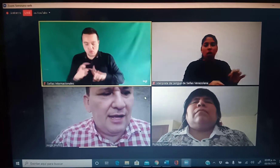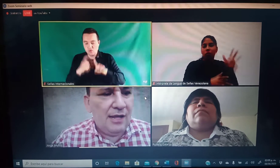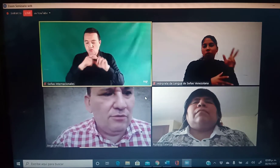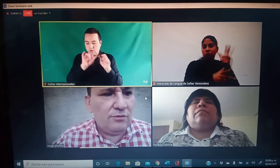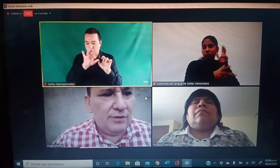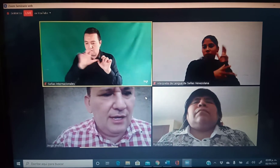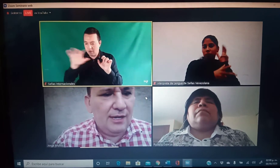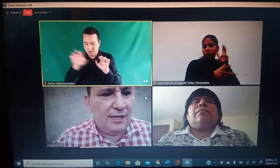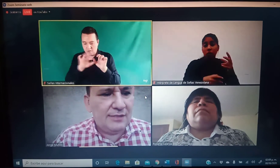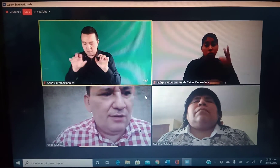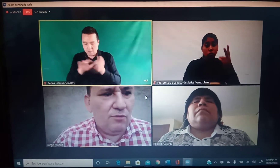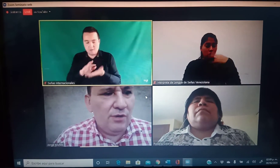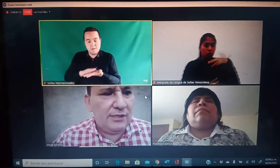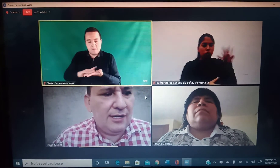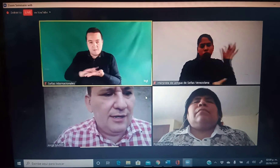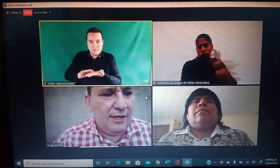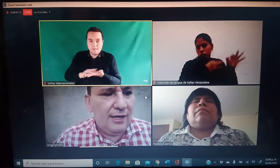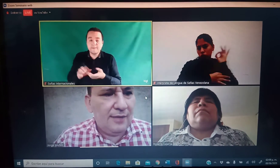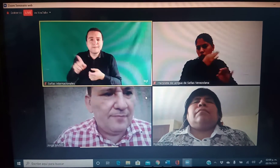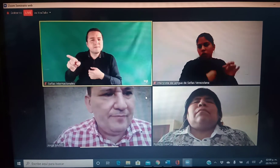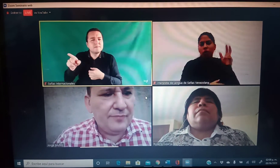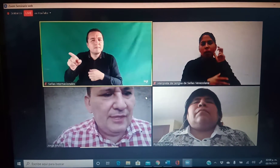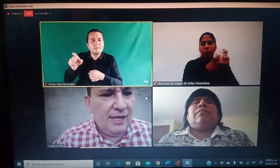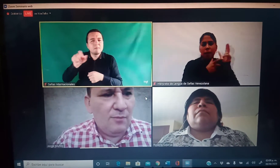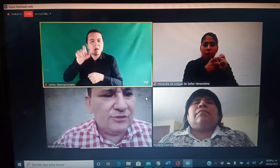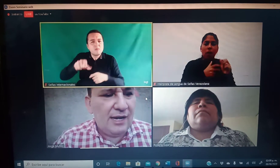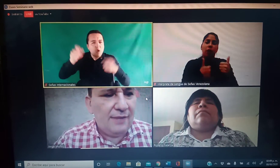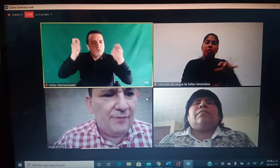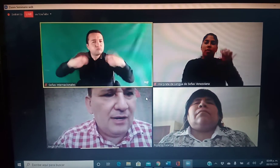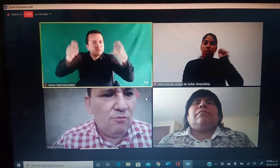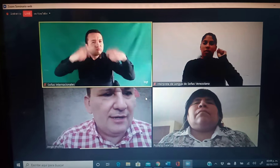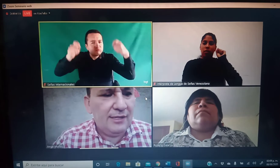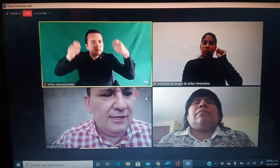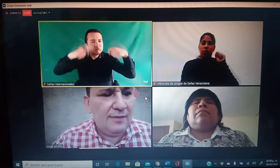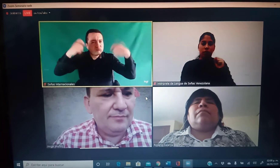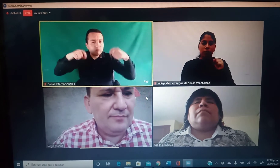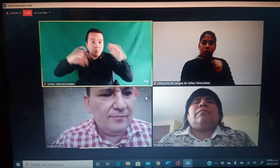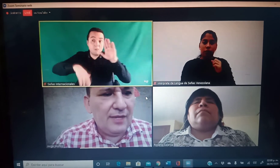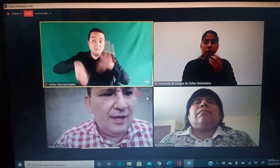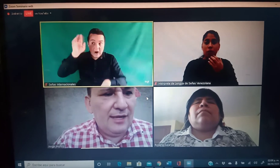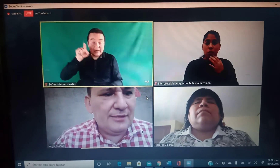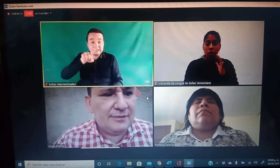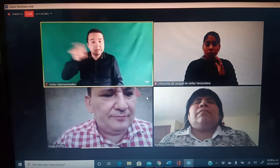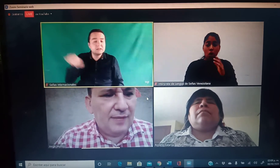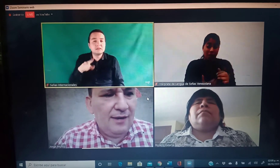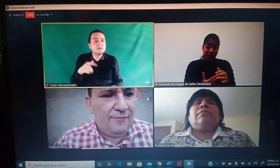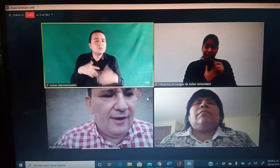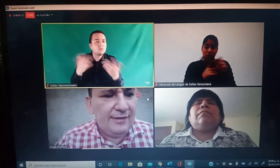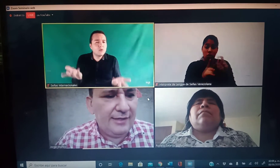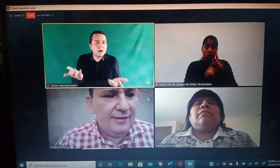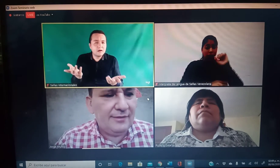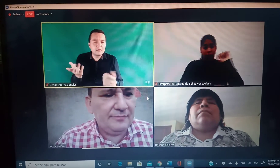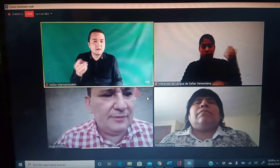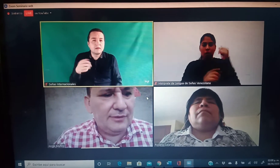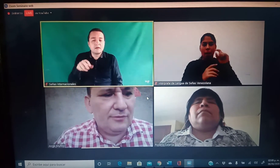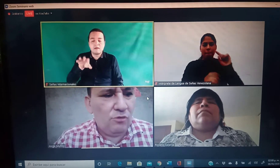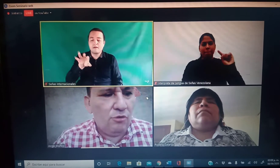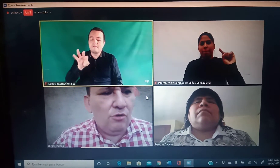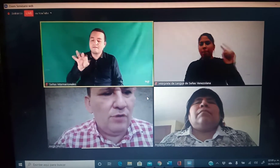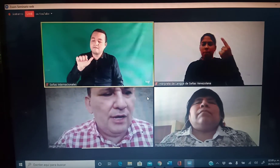el mercado, el que se encuentra, digamos, a la vanguardia es el Fan Reader